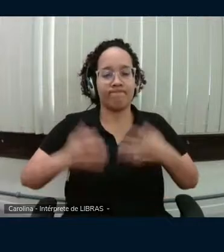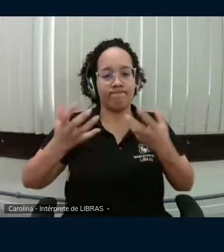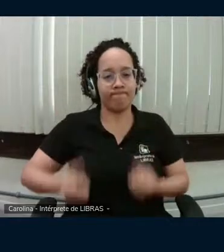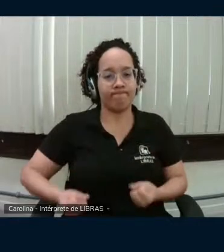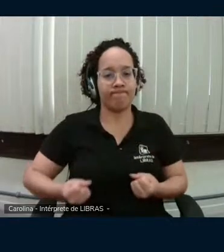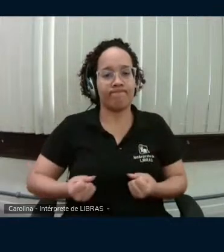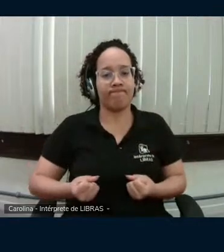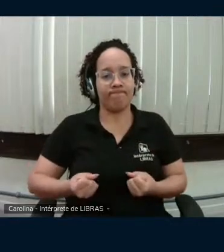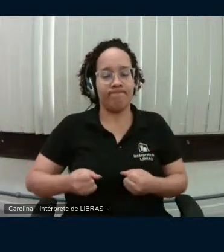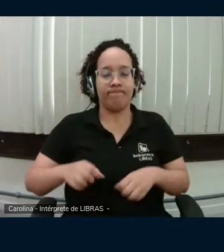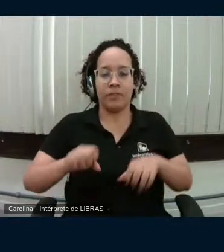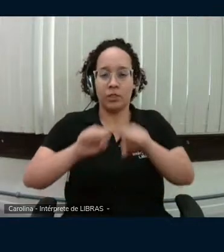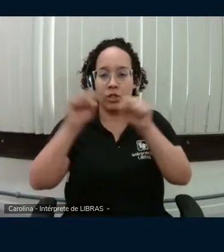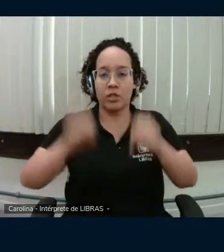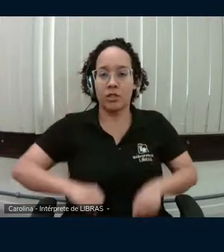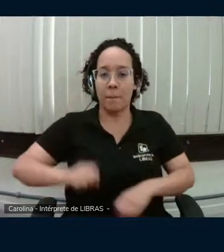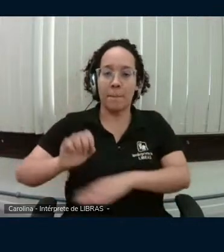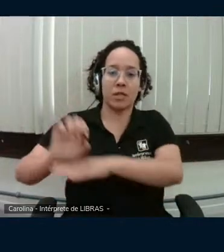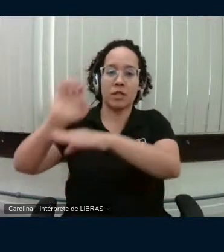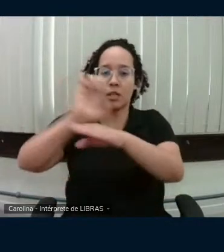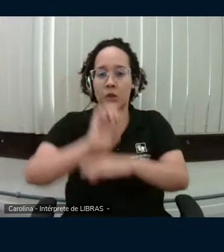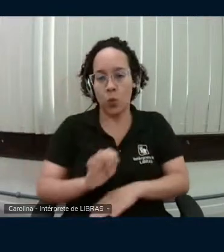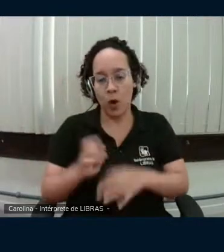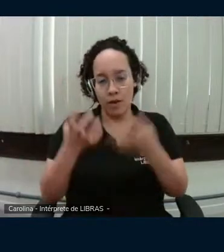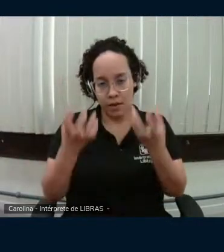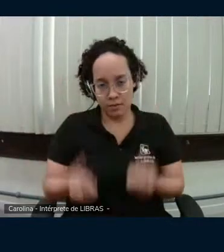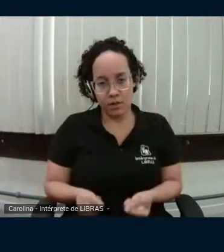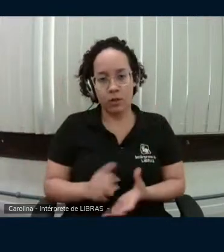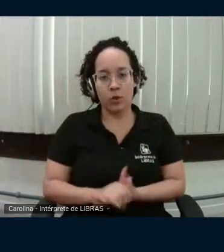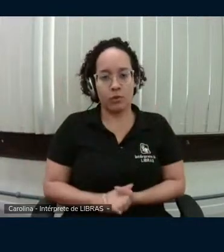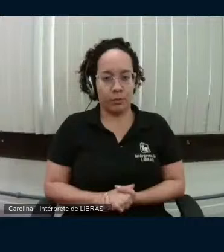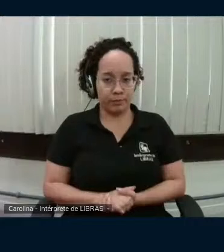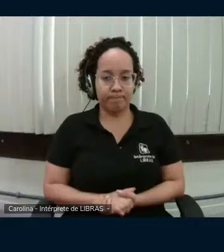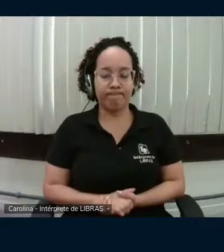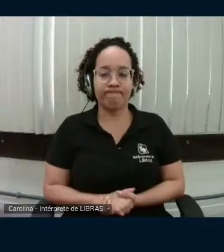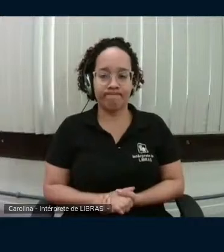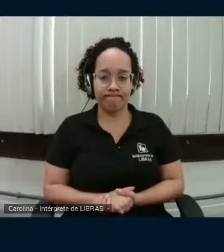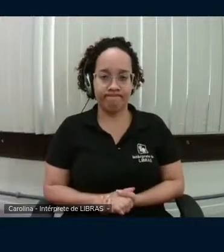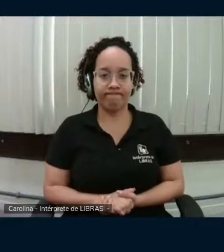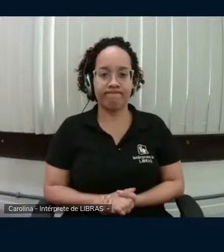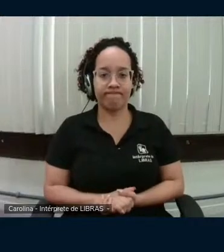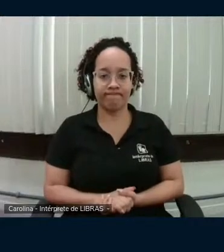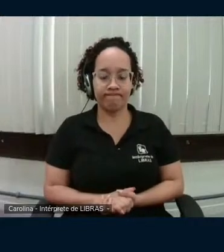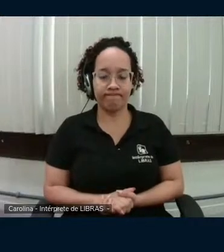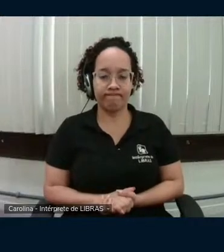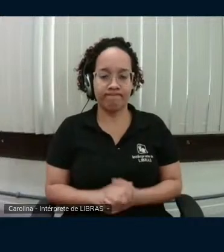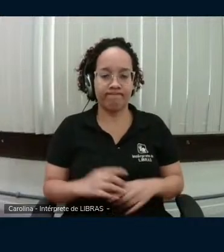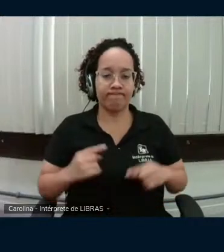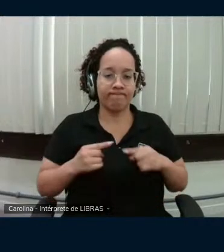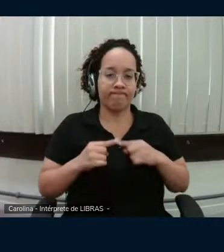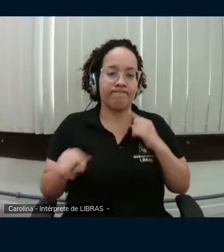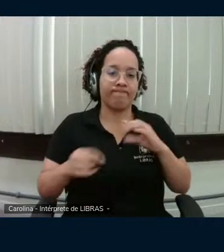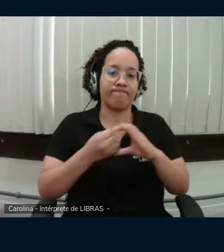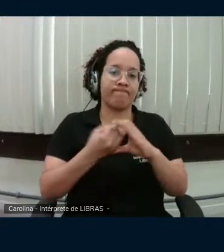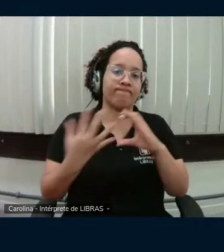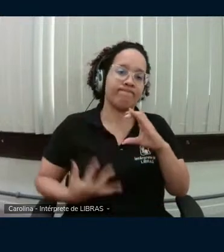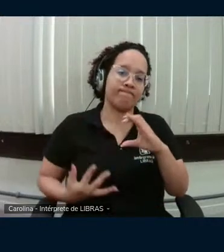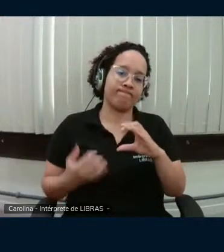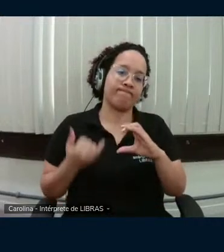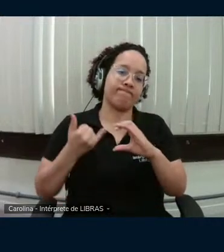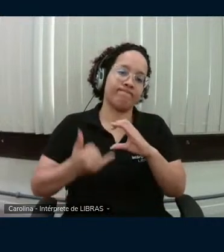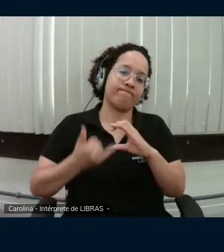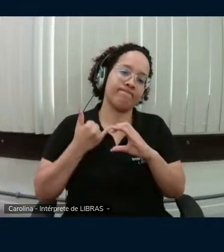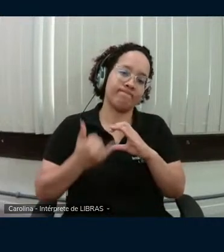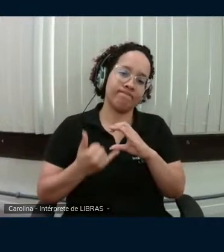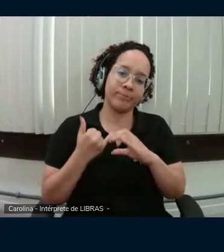Né? 80% à distância. Então, houve mesmo uma descaracterização da educação de jovens e adultos.